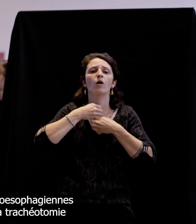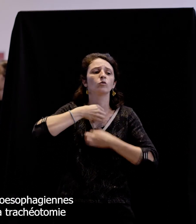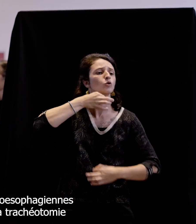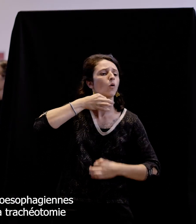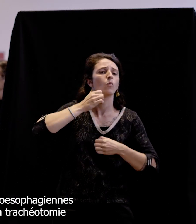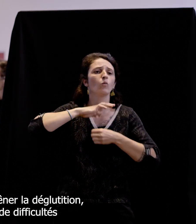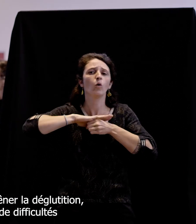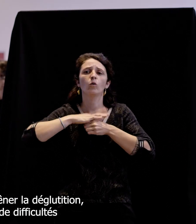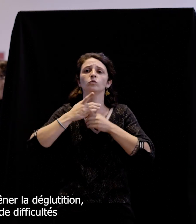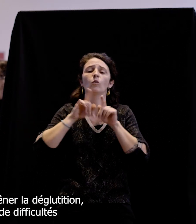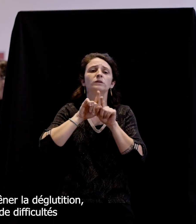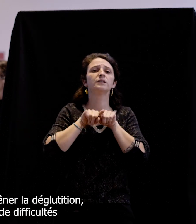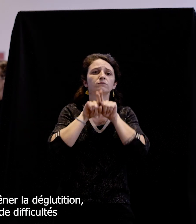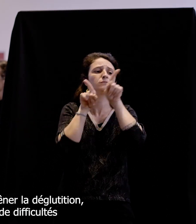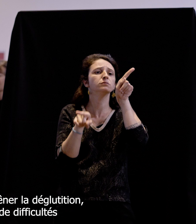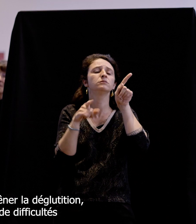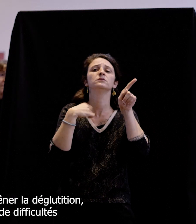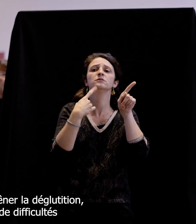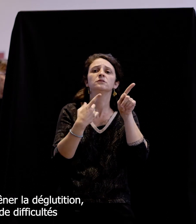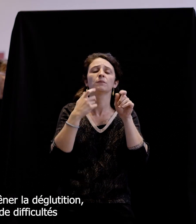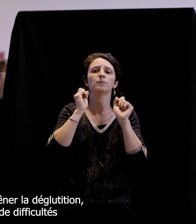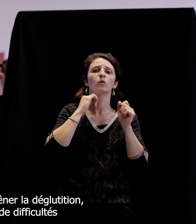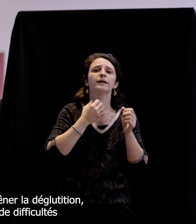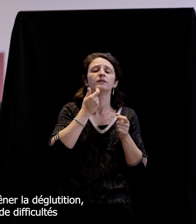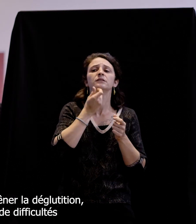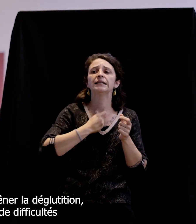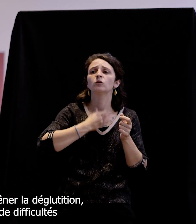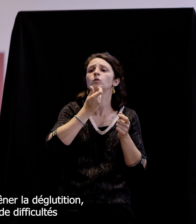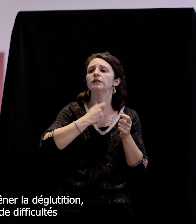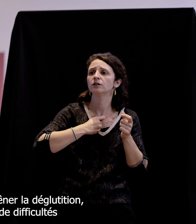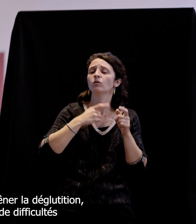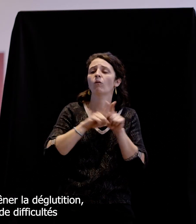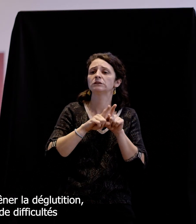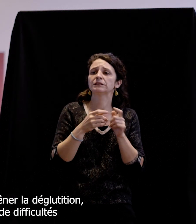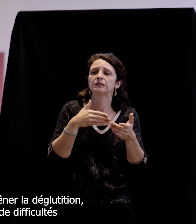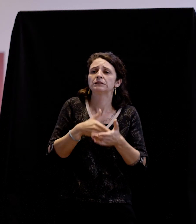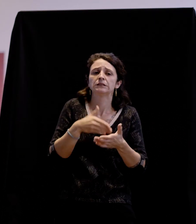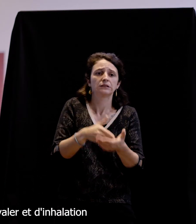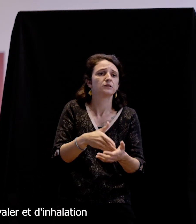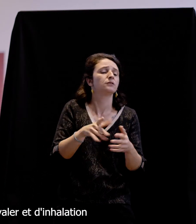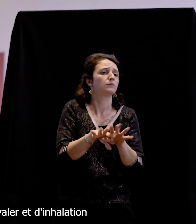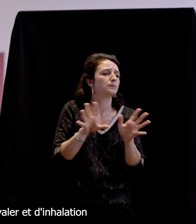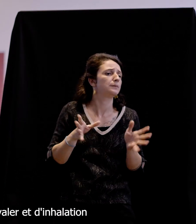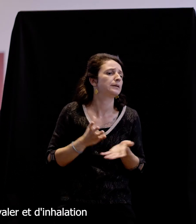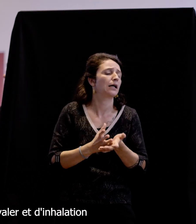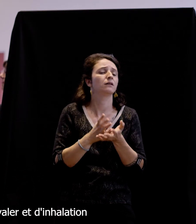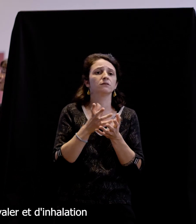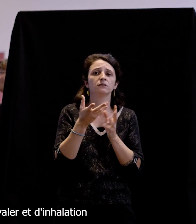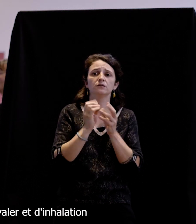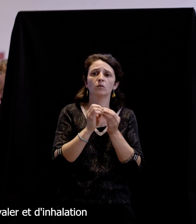la trachéotomie elle-même qui peut gêner la déglutition. Donc, beaucoup de difficultés de swallowing,